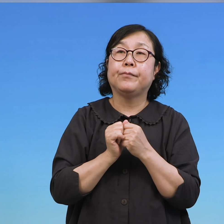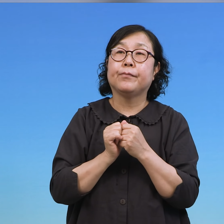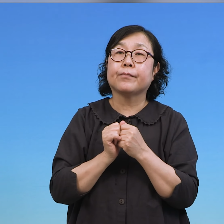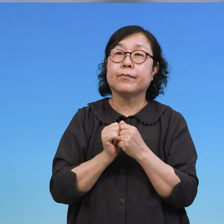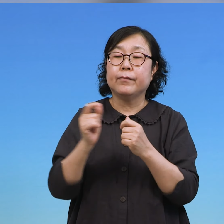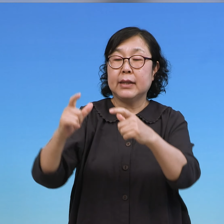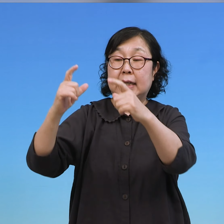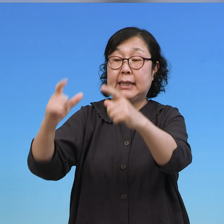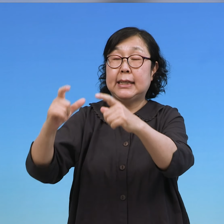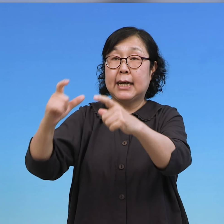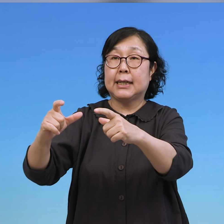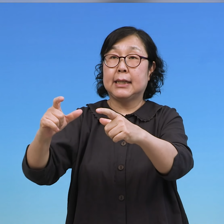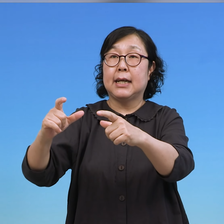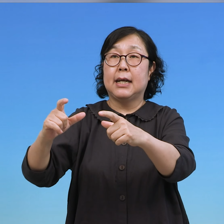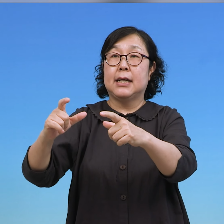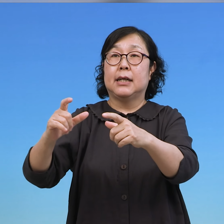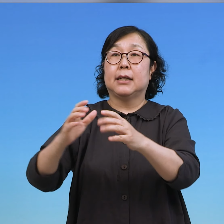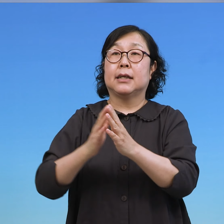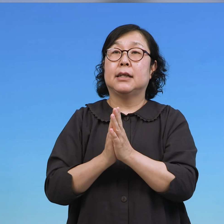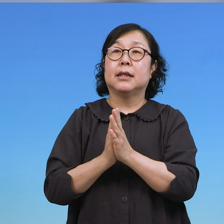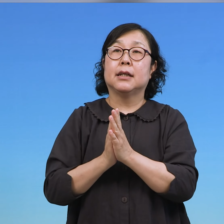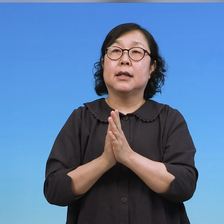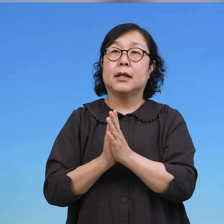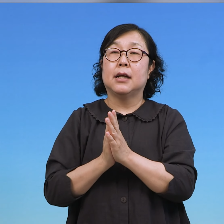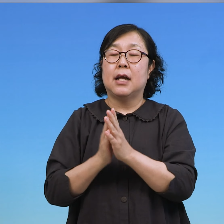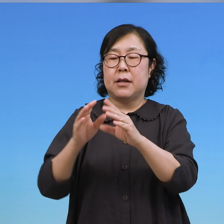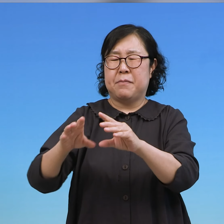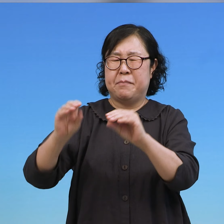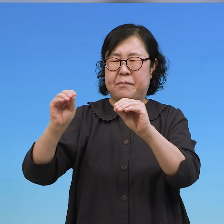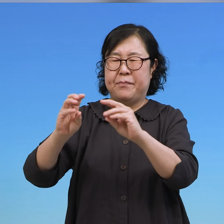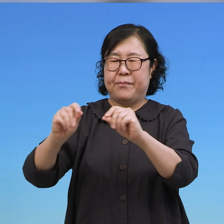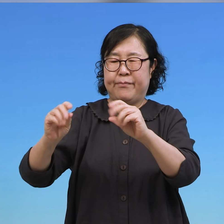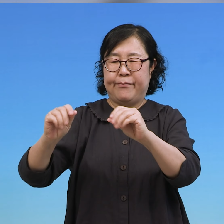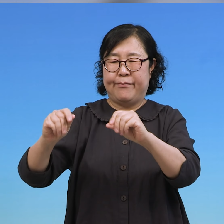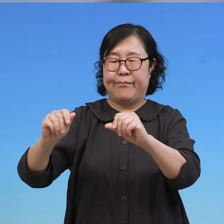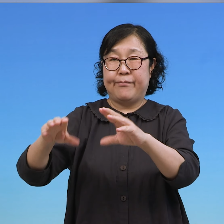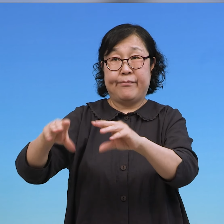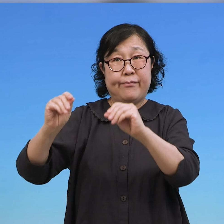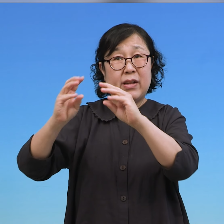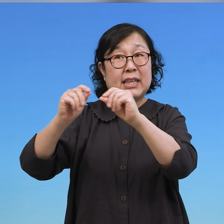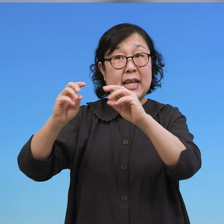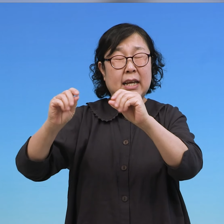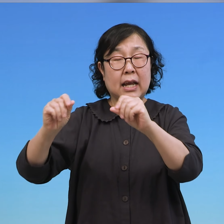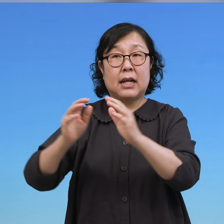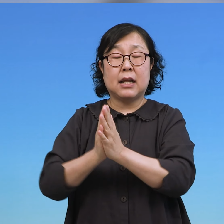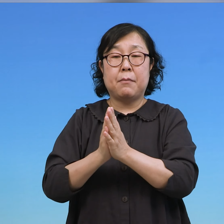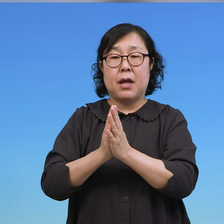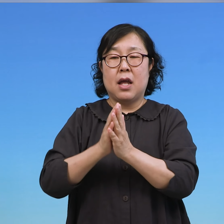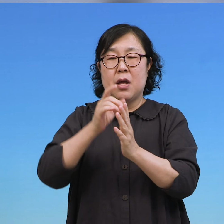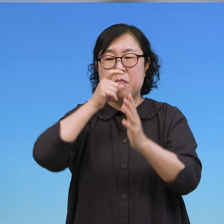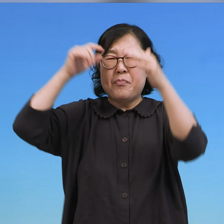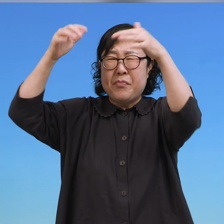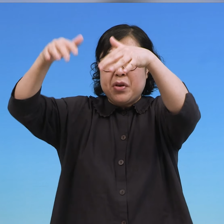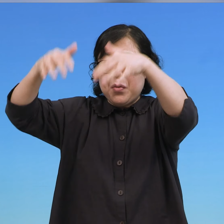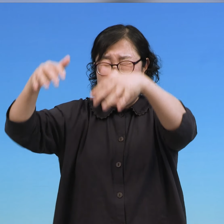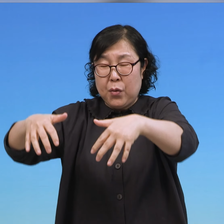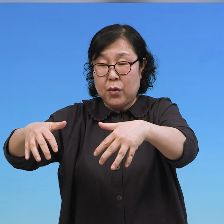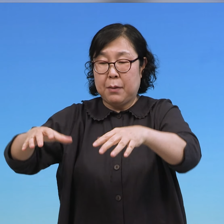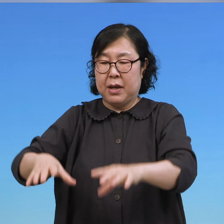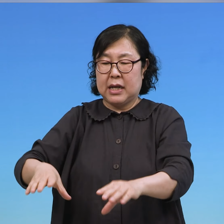기본적으로 그 지역은 뭐 중동이 다 그렇지 않습니까? 이게 메마른 땅입니다. 그리고 우기와